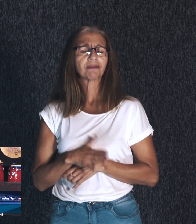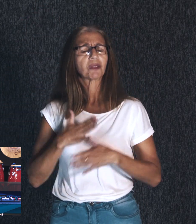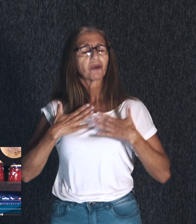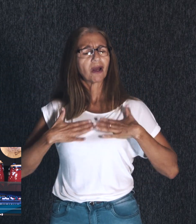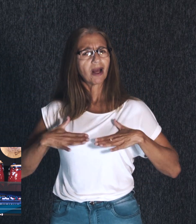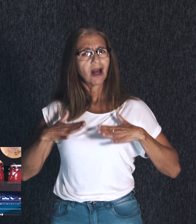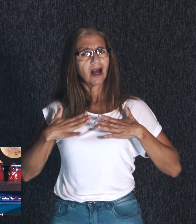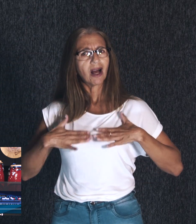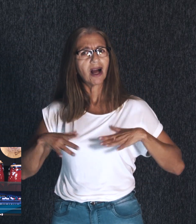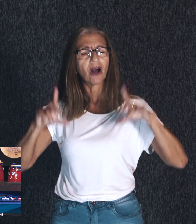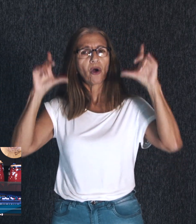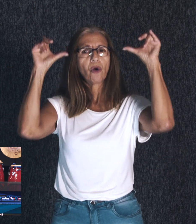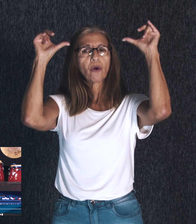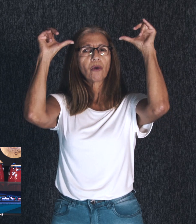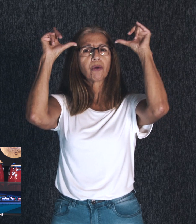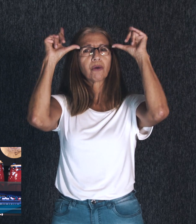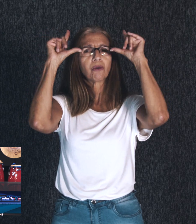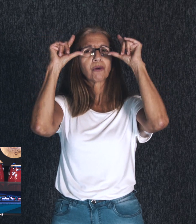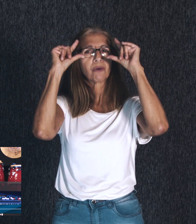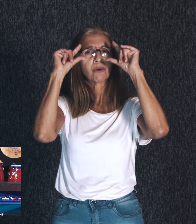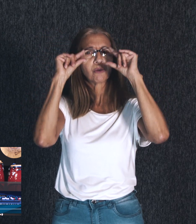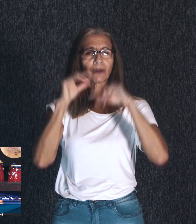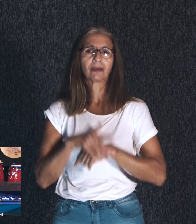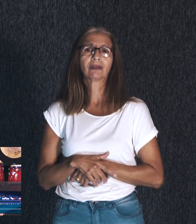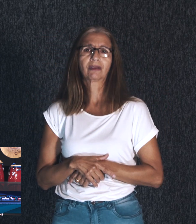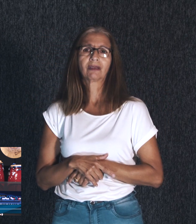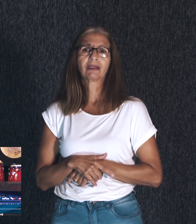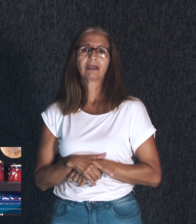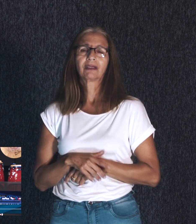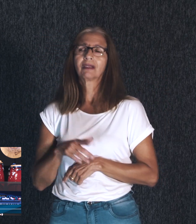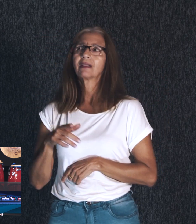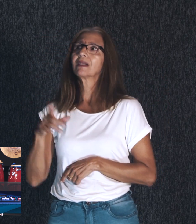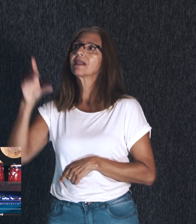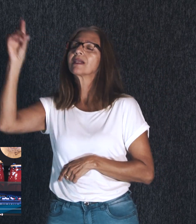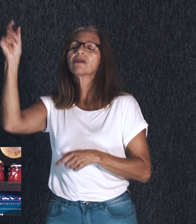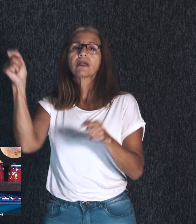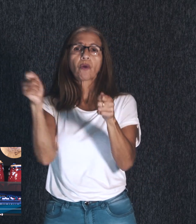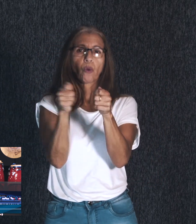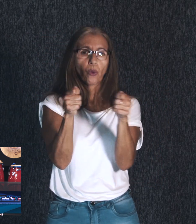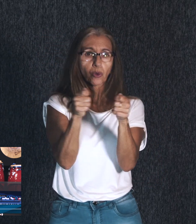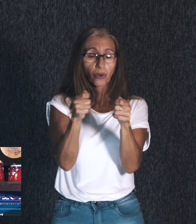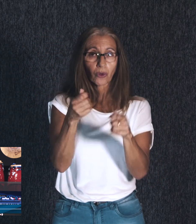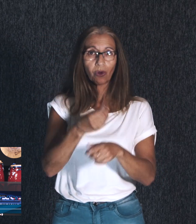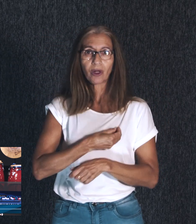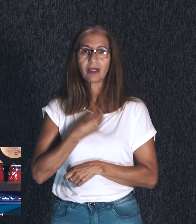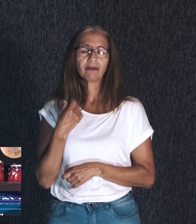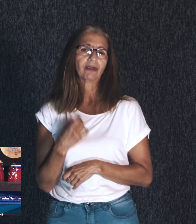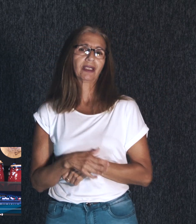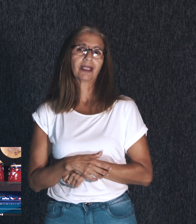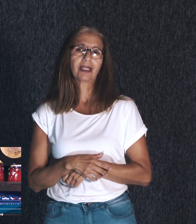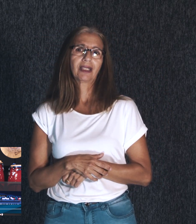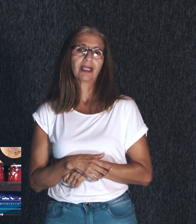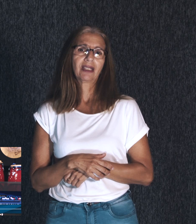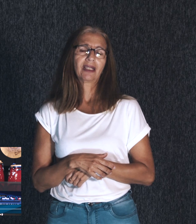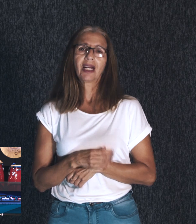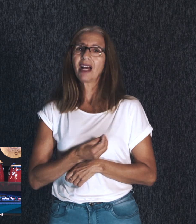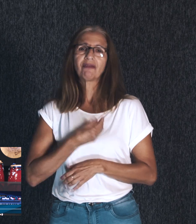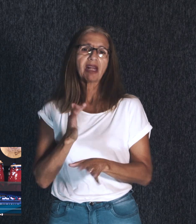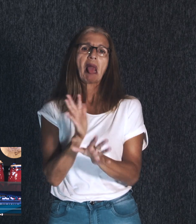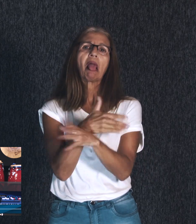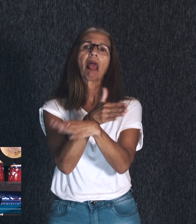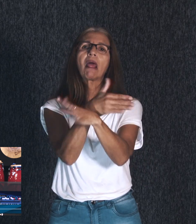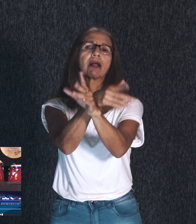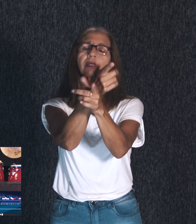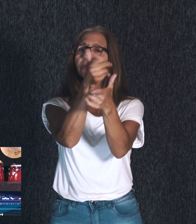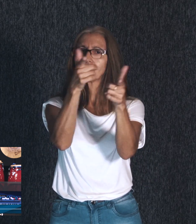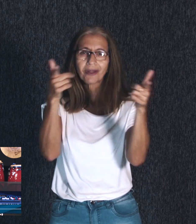Fique tranquilo, porque a sua vida não está sendo jogada de um lado para o outro, sem direção, sem um norte, sem um rumo. A